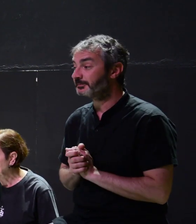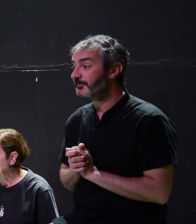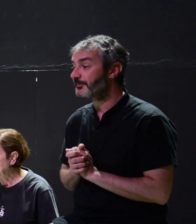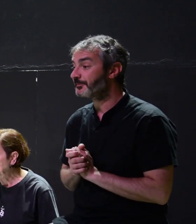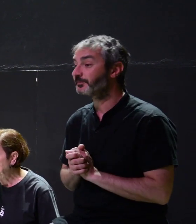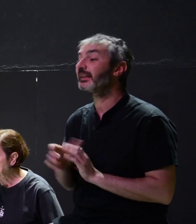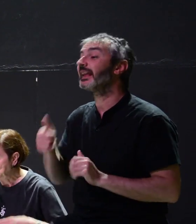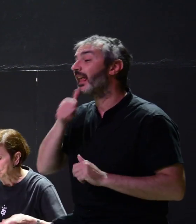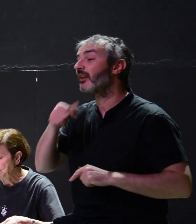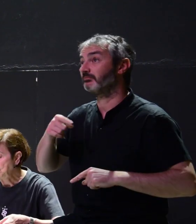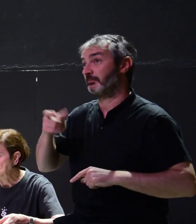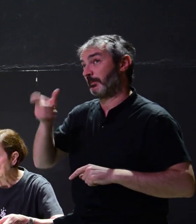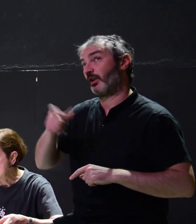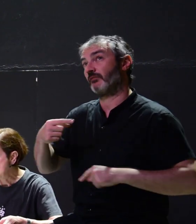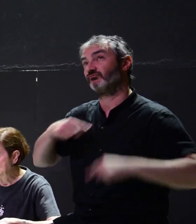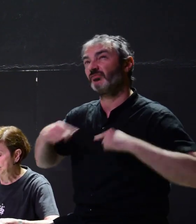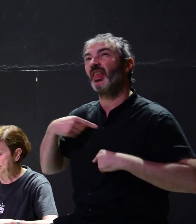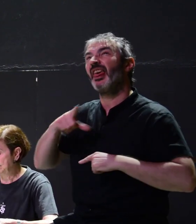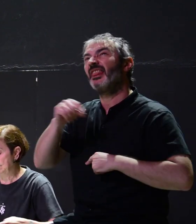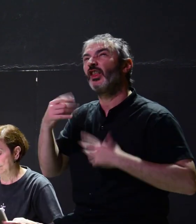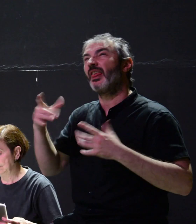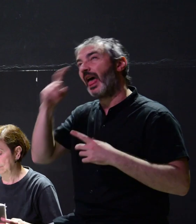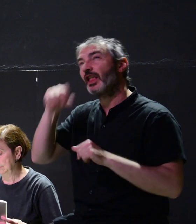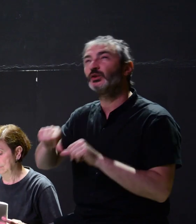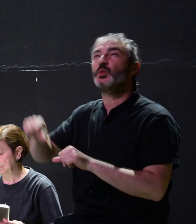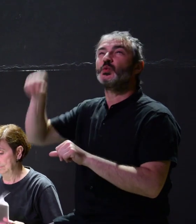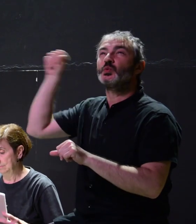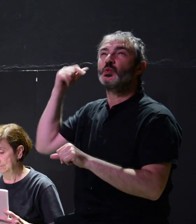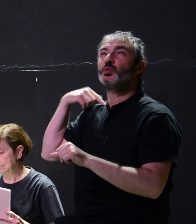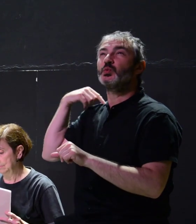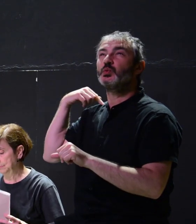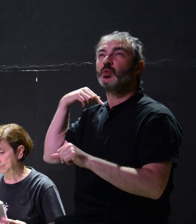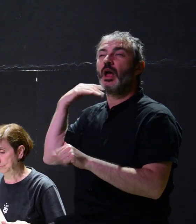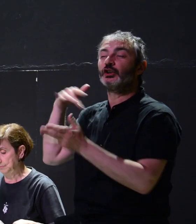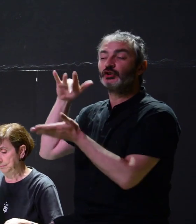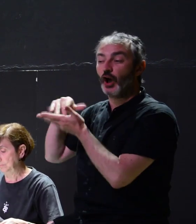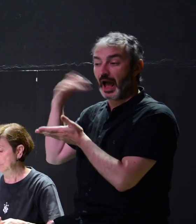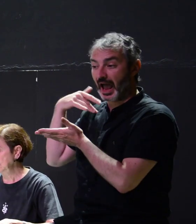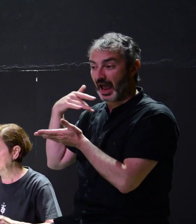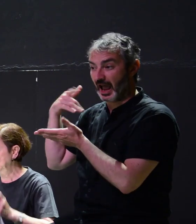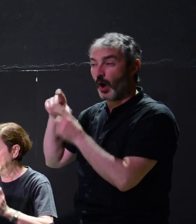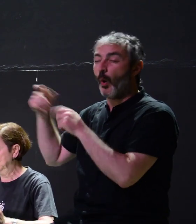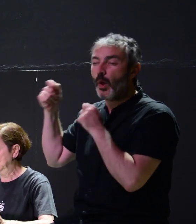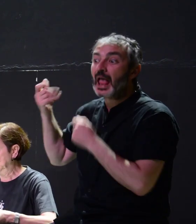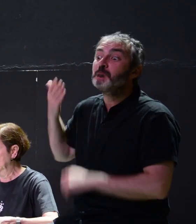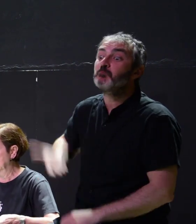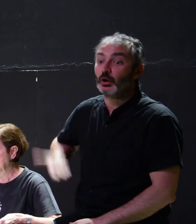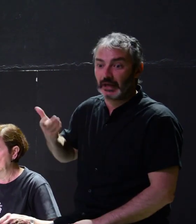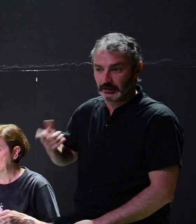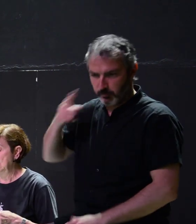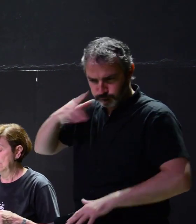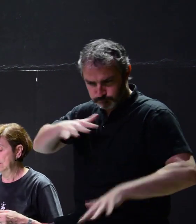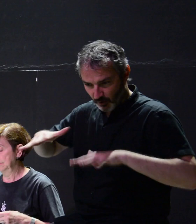la gent que organitza això va pensar que 110 anys, a 110 anys vista d'aquesta vaga tan important que va tenir